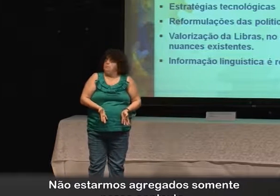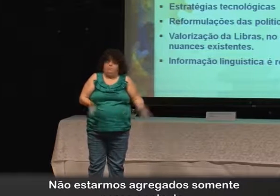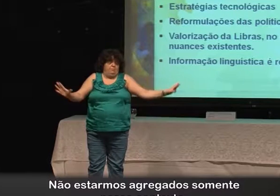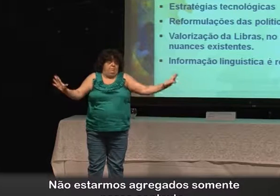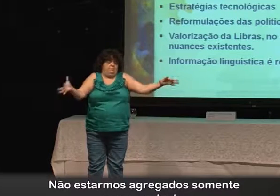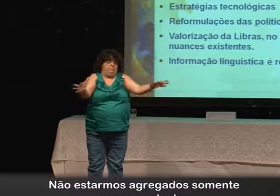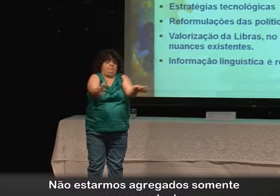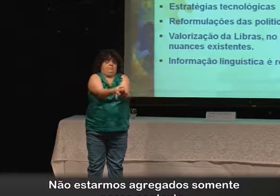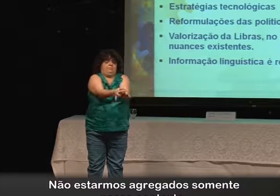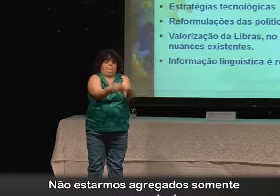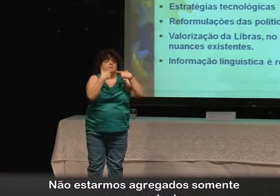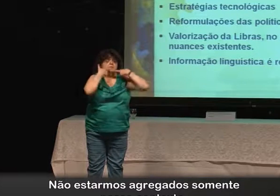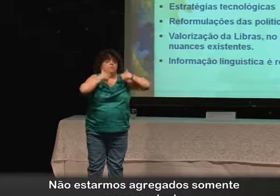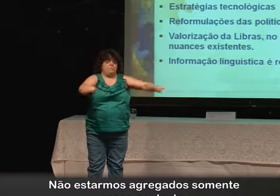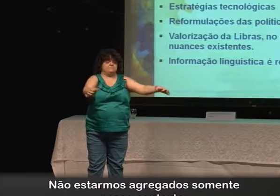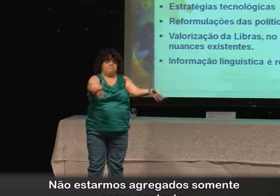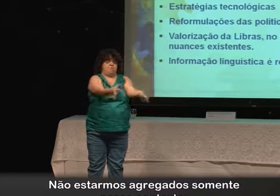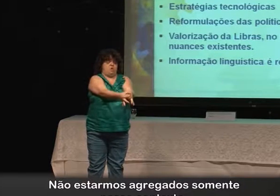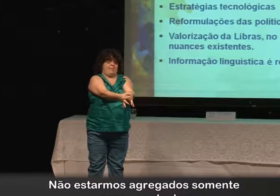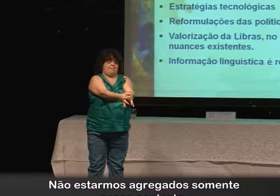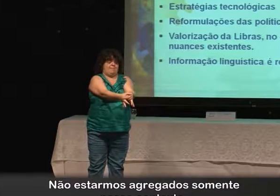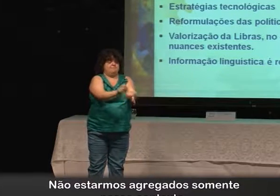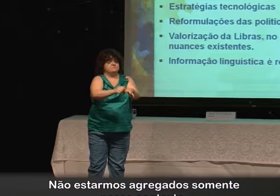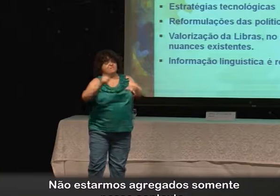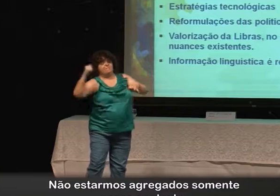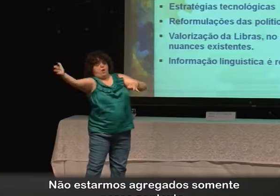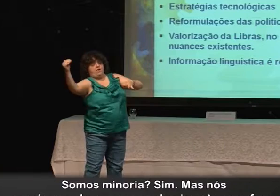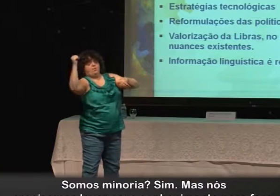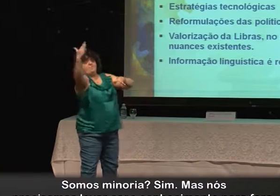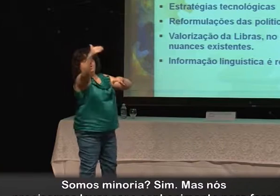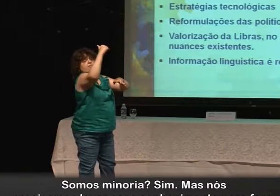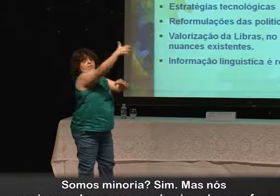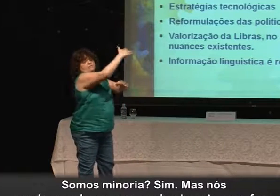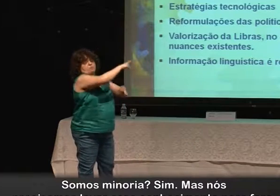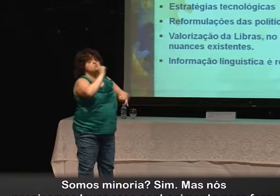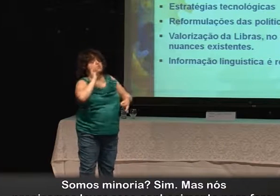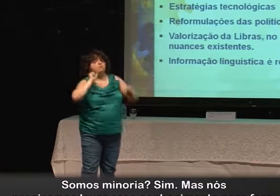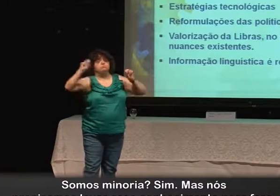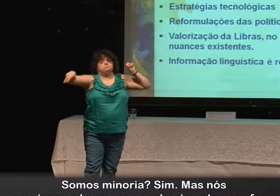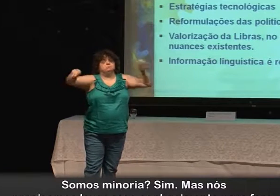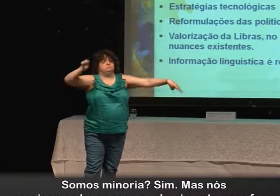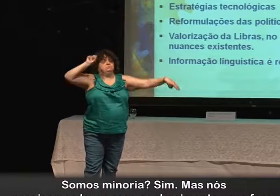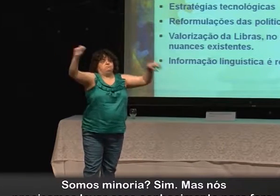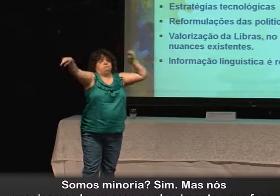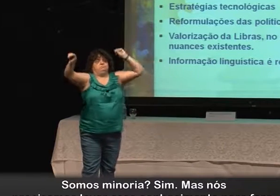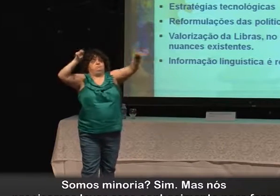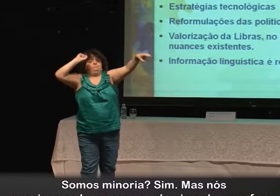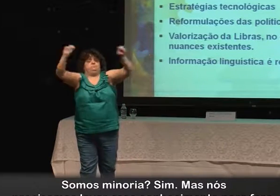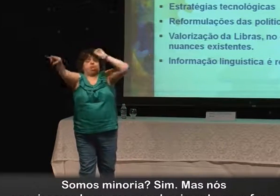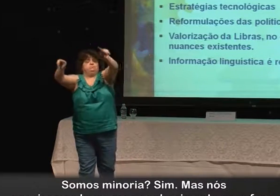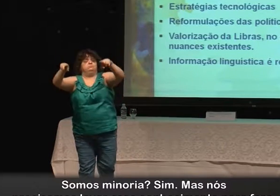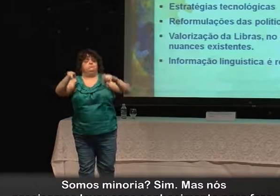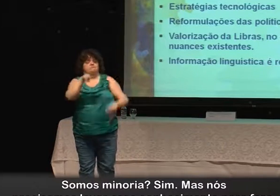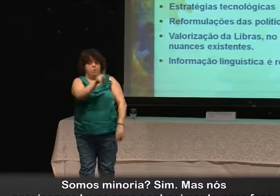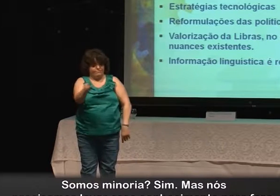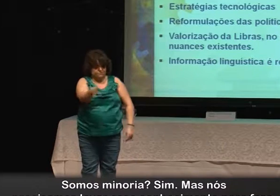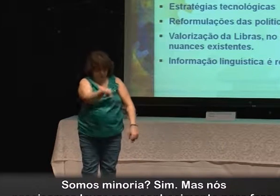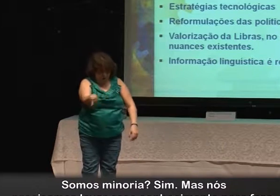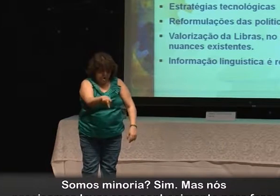Não estarmos agregados somente nesse contexto. Somos minorias, sim, mas nós precisamos levar esse nosso conhecimento